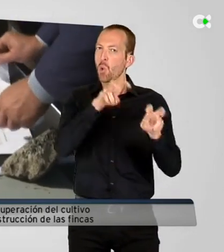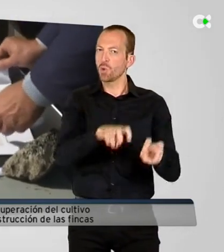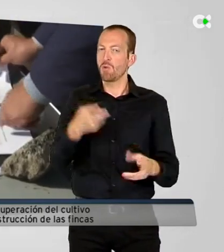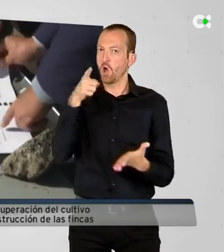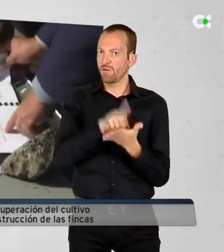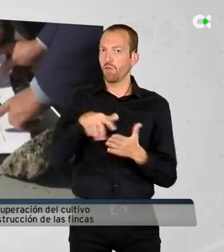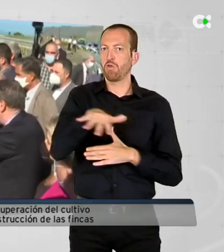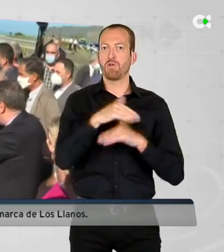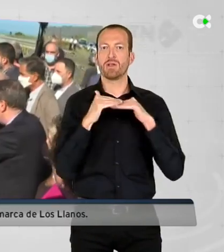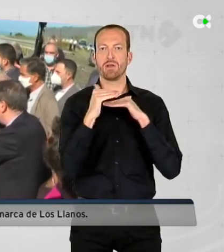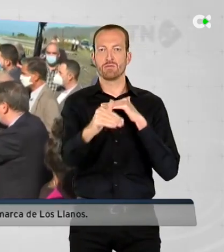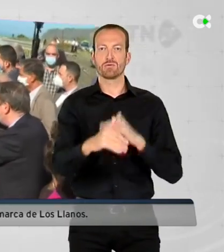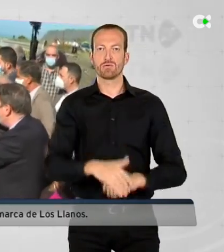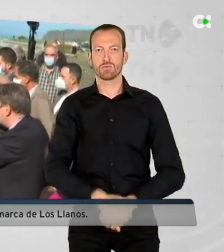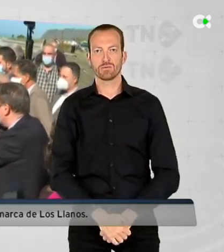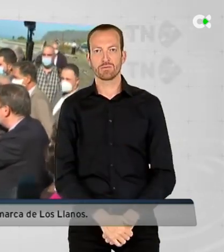comarcas de Los Llanos.